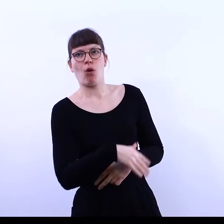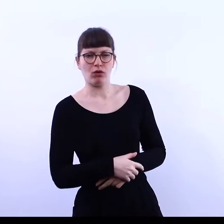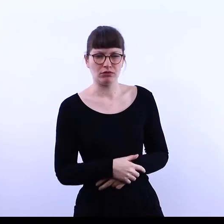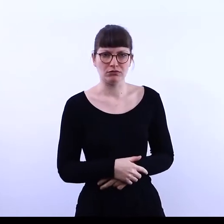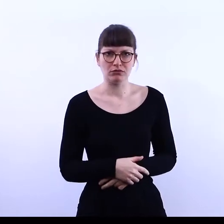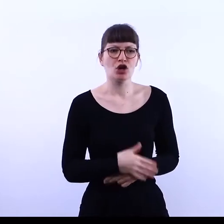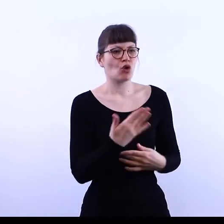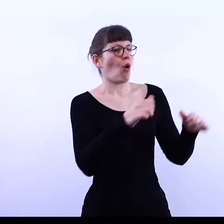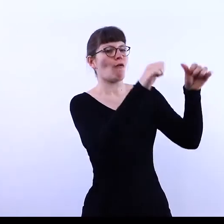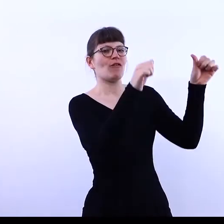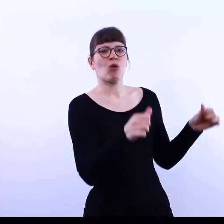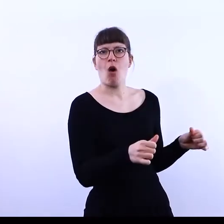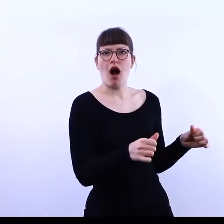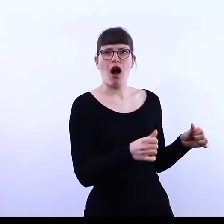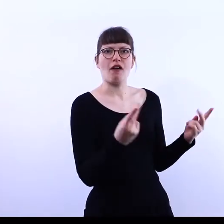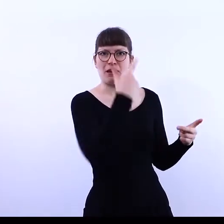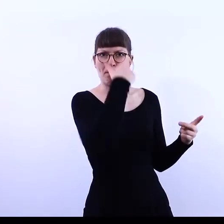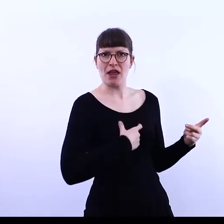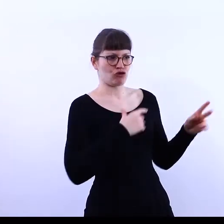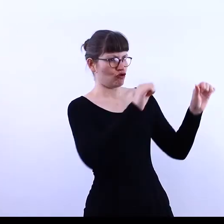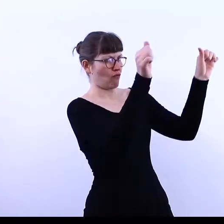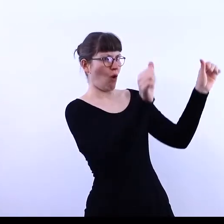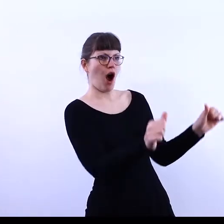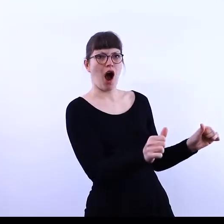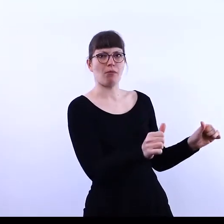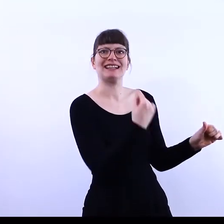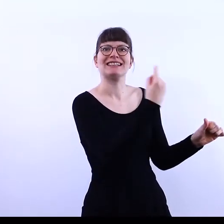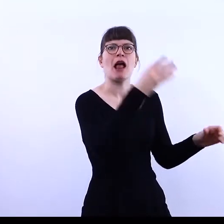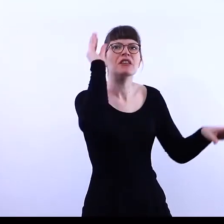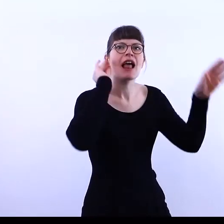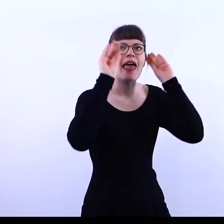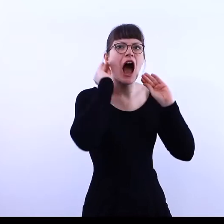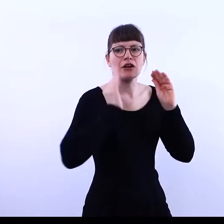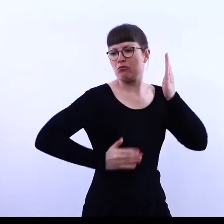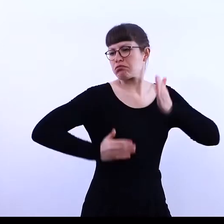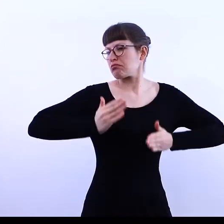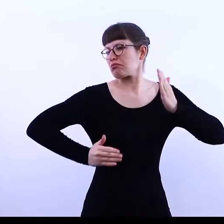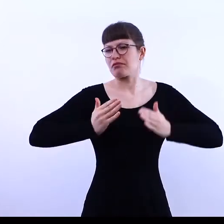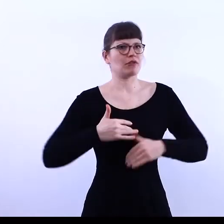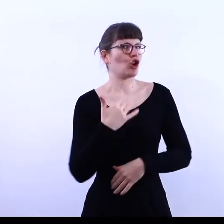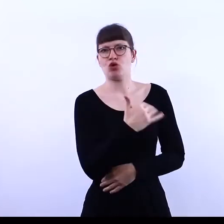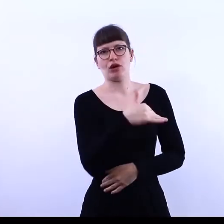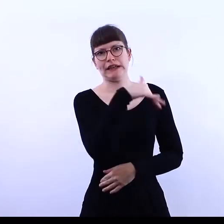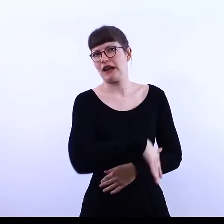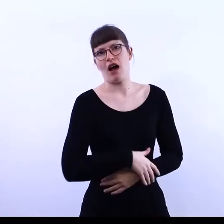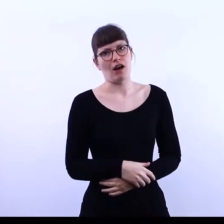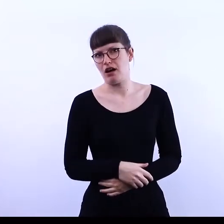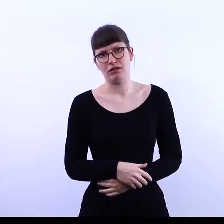selbstlernend durch die Gegend marschieren, die gibt es in der Art noch gar nicht, da sind wir sehr weit davon entfernt.